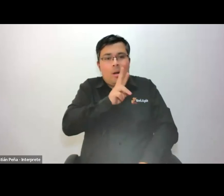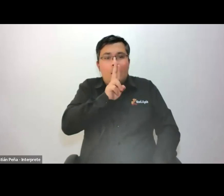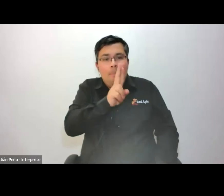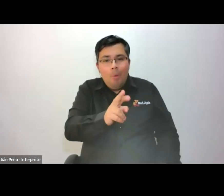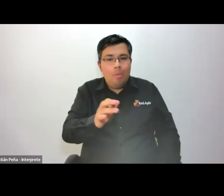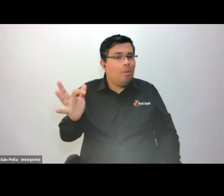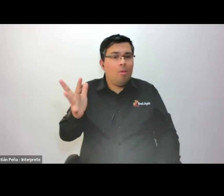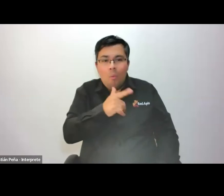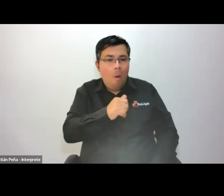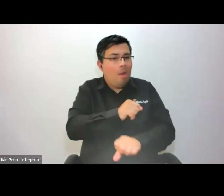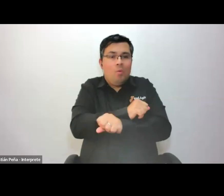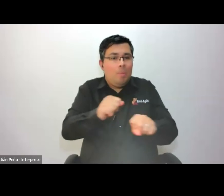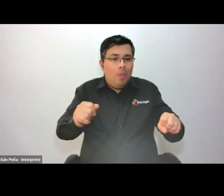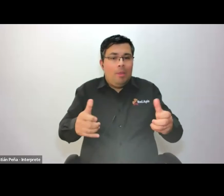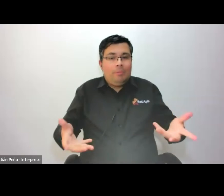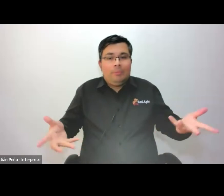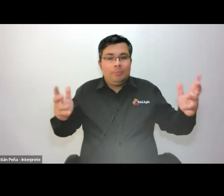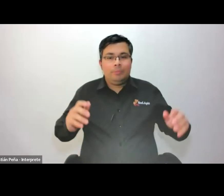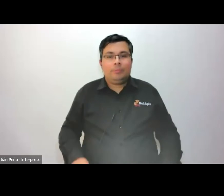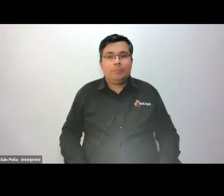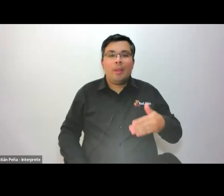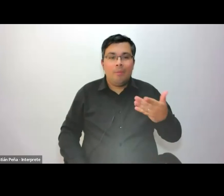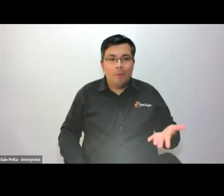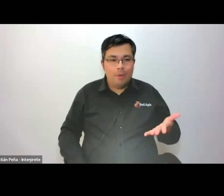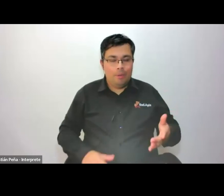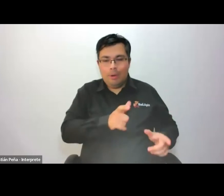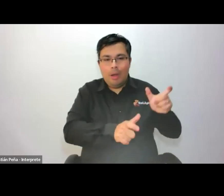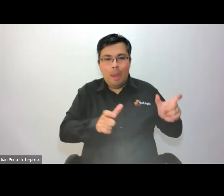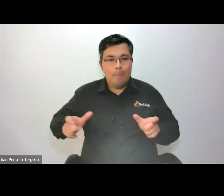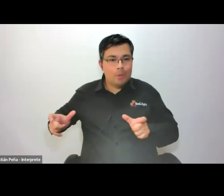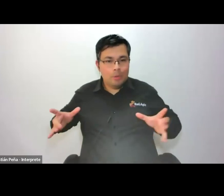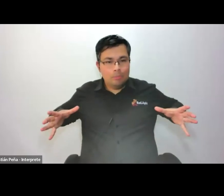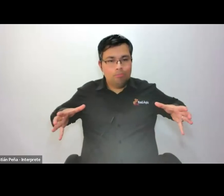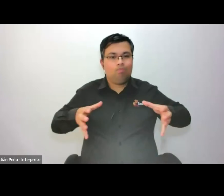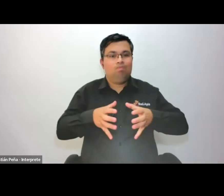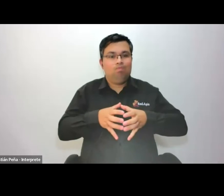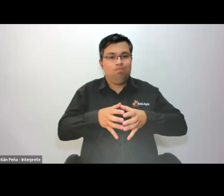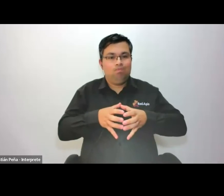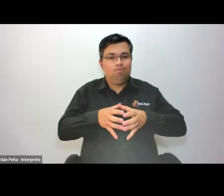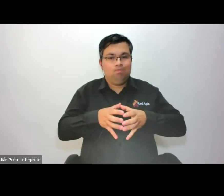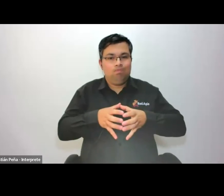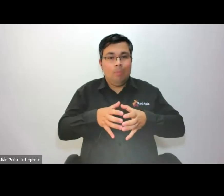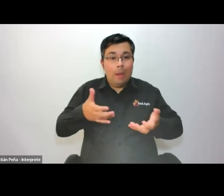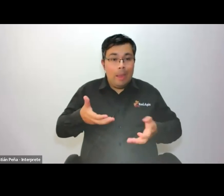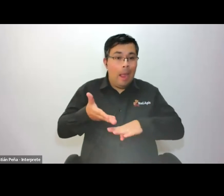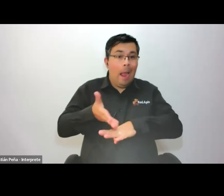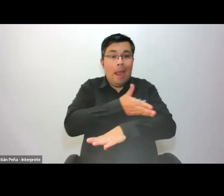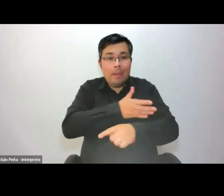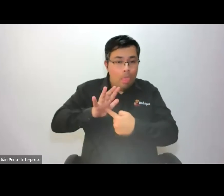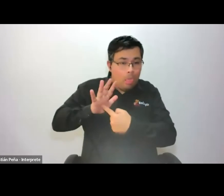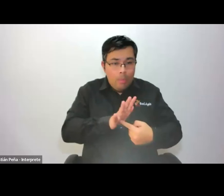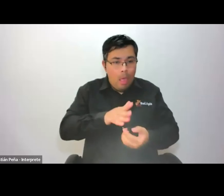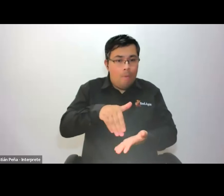que sale desde esas comunidades vulneradas viene a decirte, a darte referencia, a decirte cómo podríamos